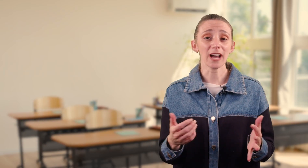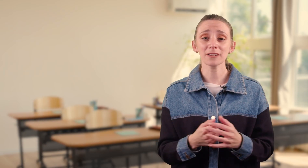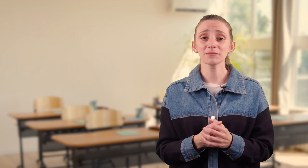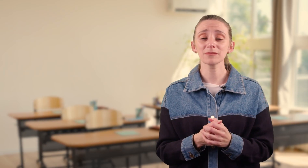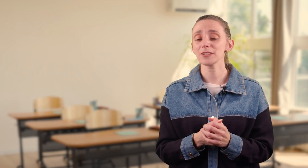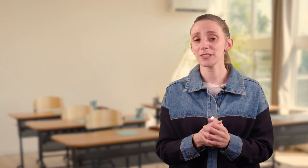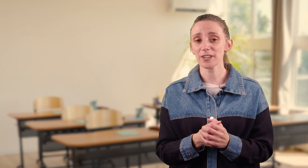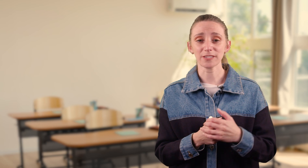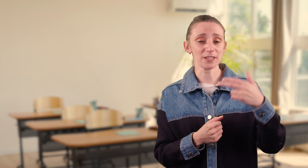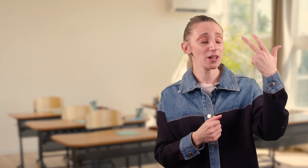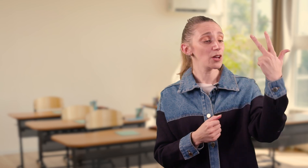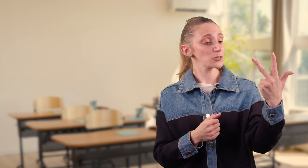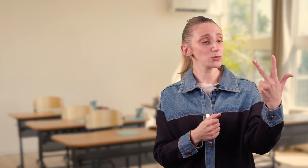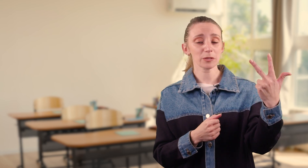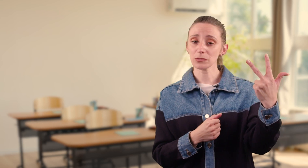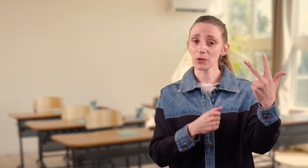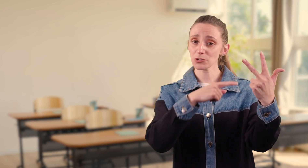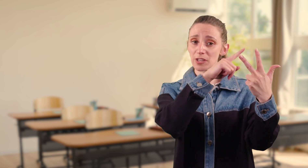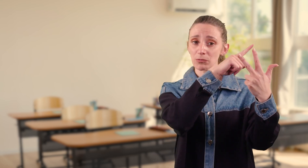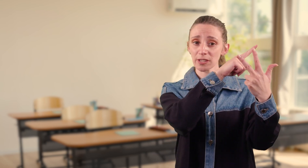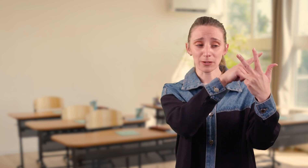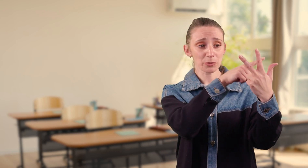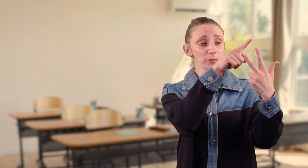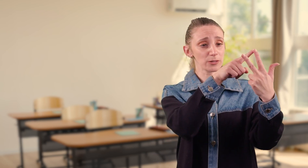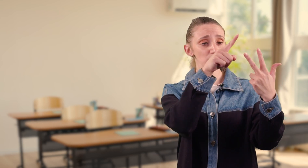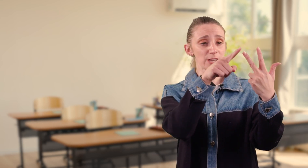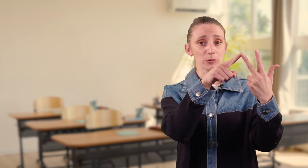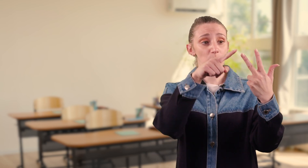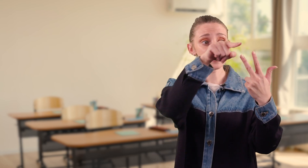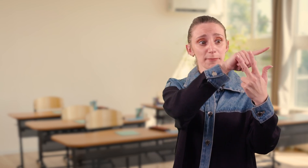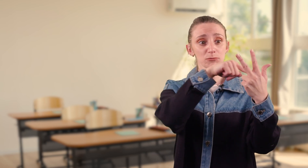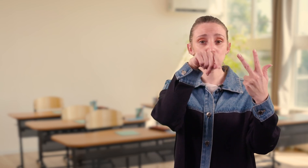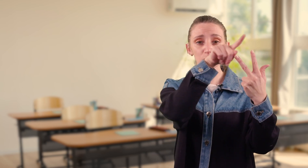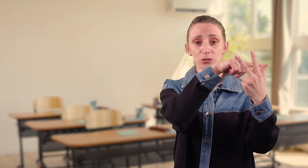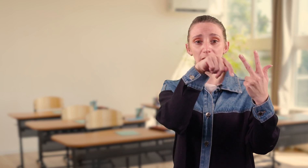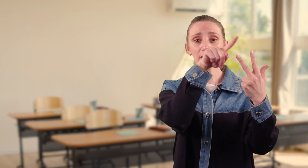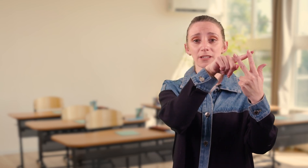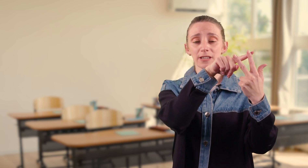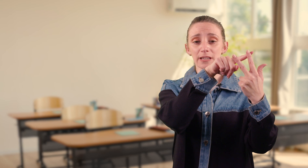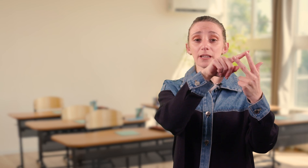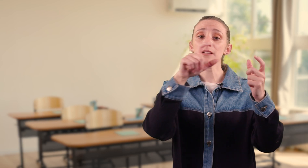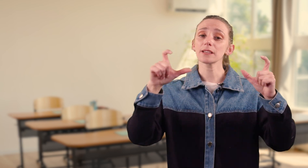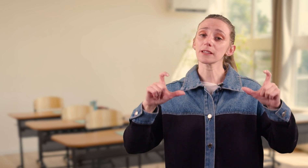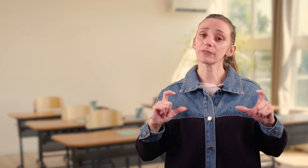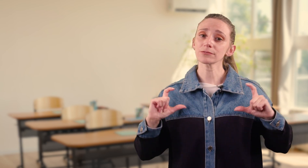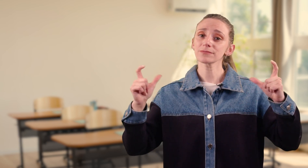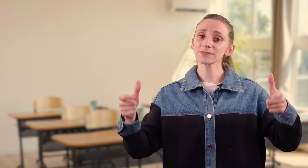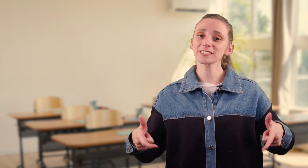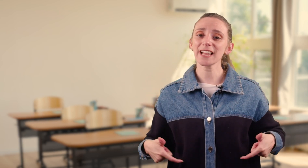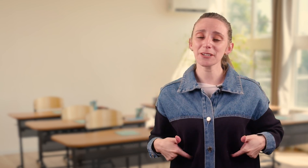Là, c'est facile. Tout simplement, je viens montrer le premier, le deuxième, le troisième. Tous là, ils vont à